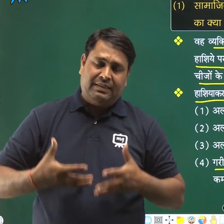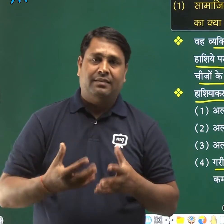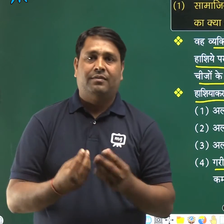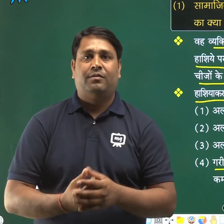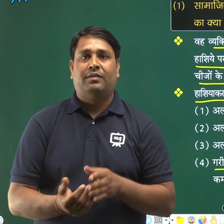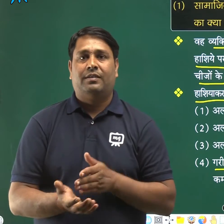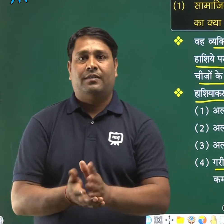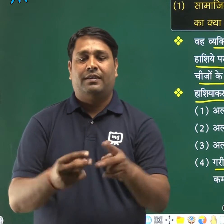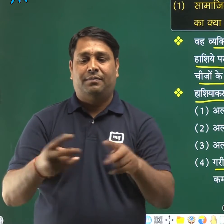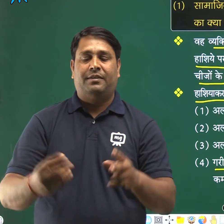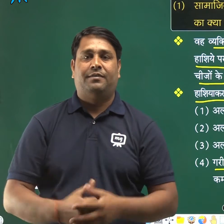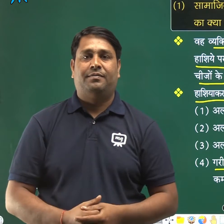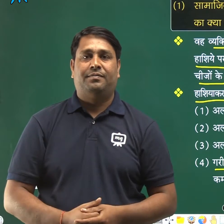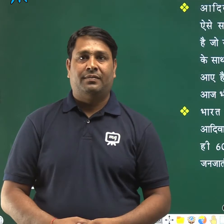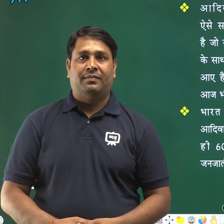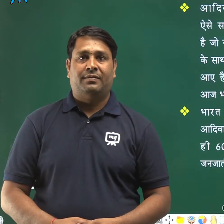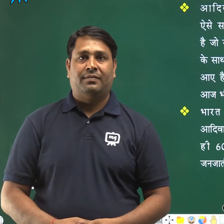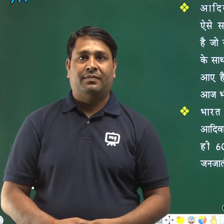आदि।